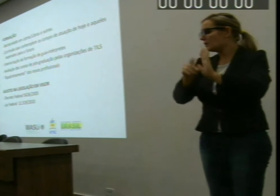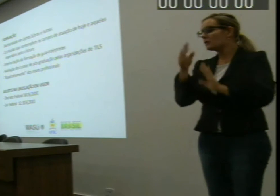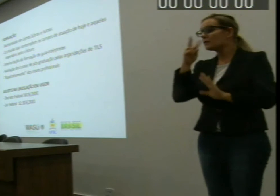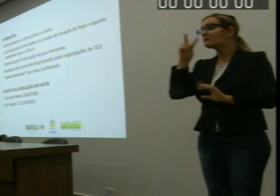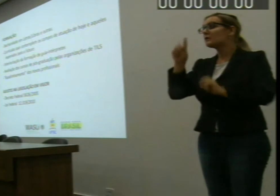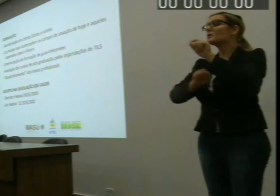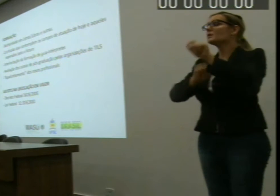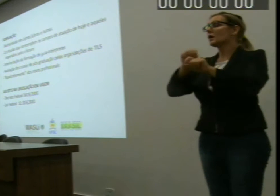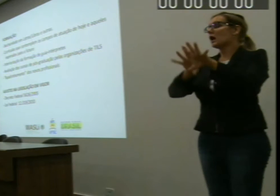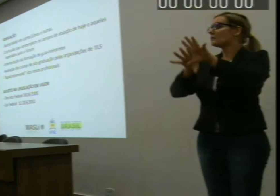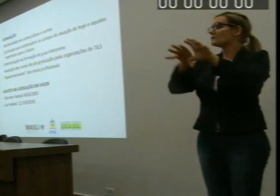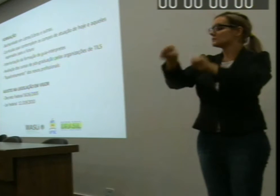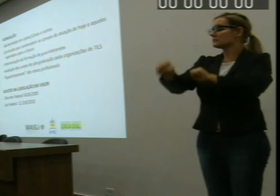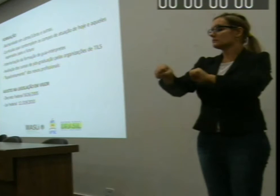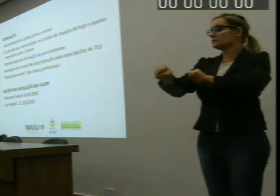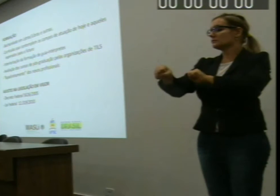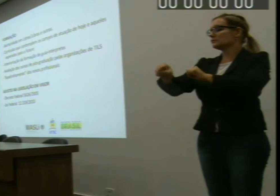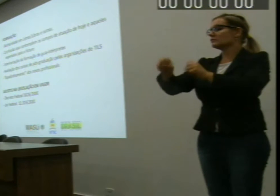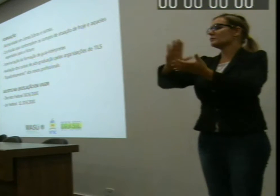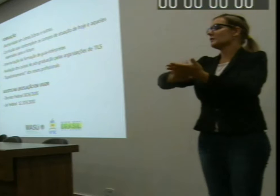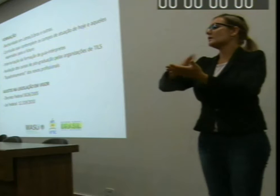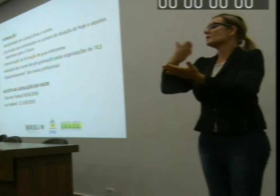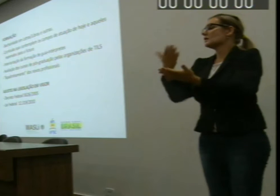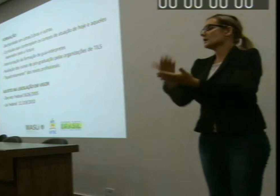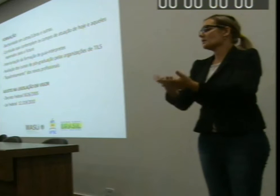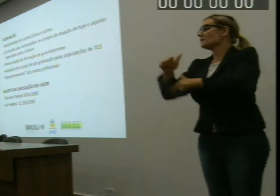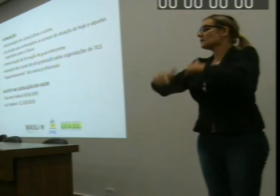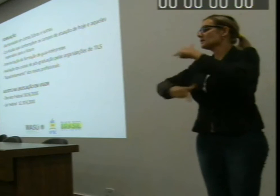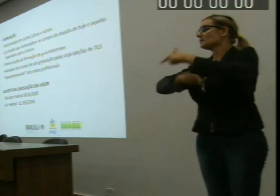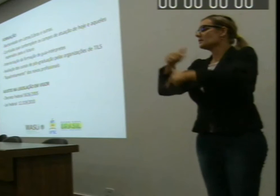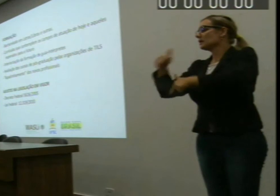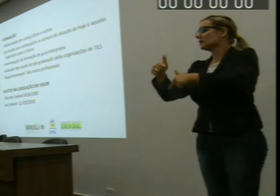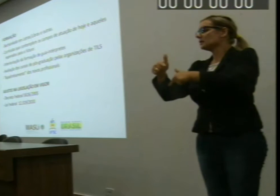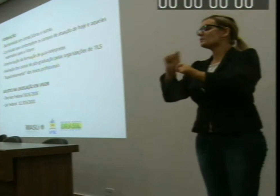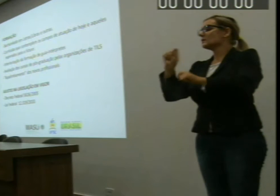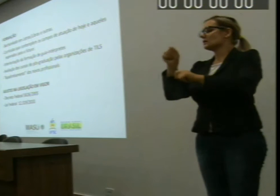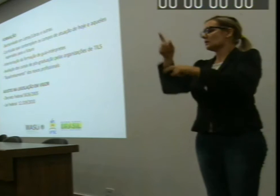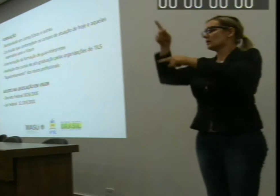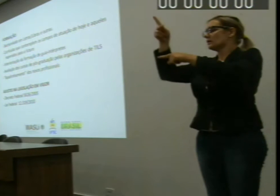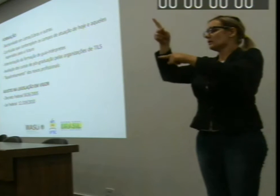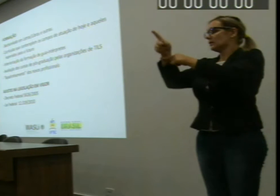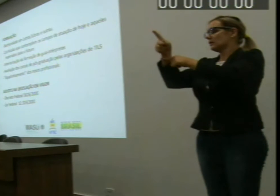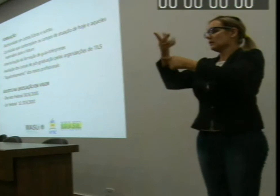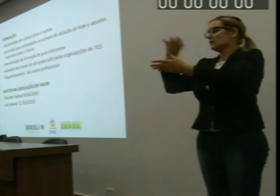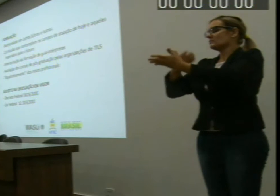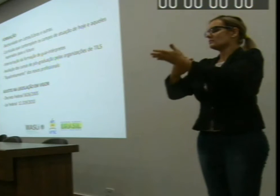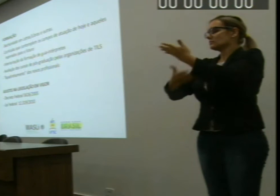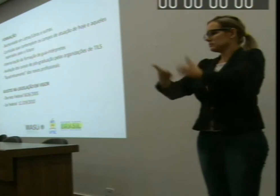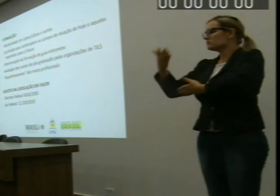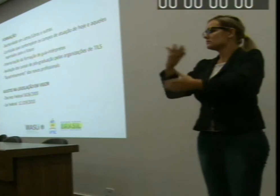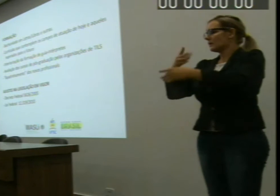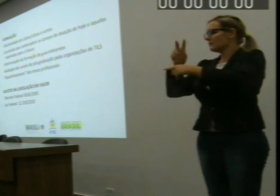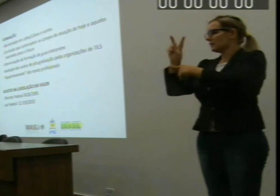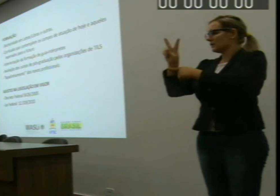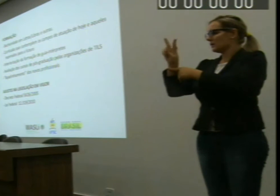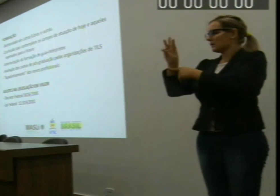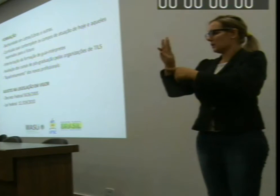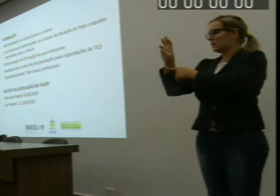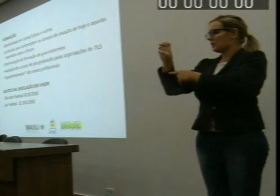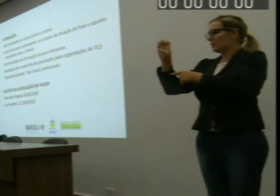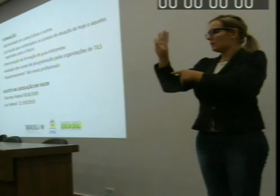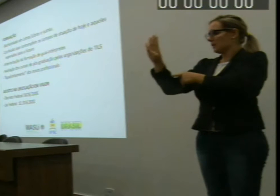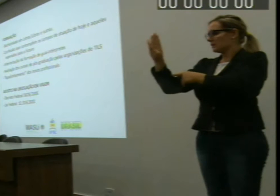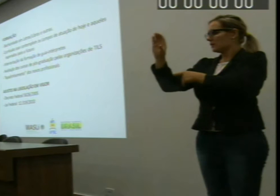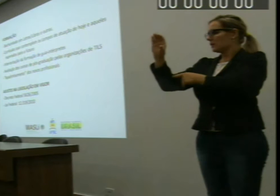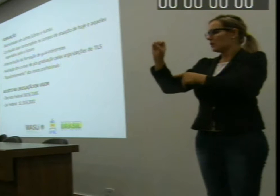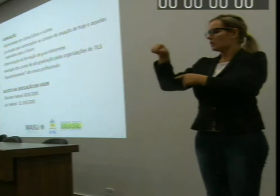formação dos intérpretes para atuação em intermediação por videoconferência então a gente tá esperando primeiro que